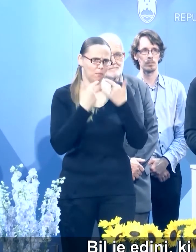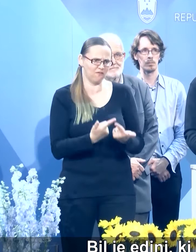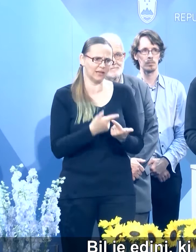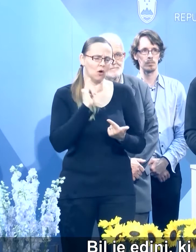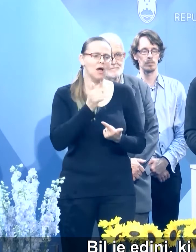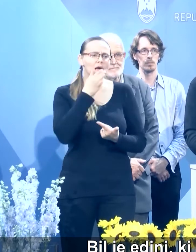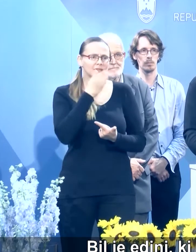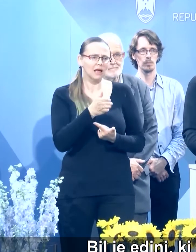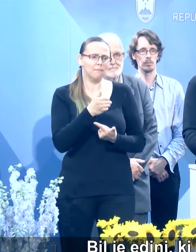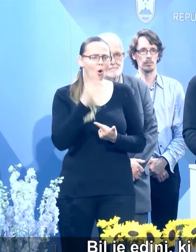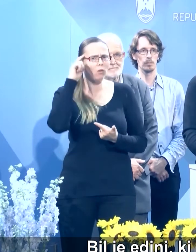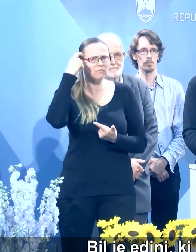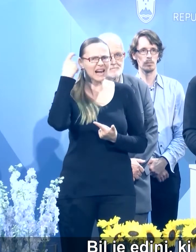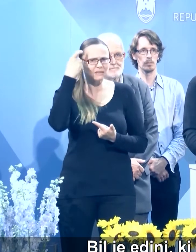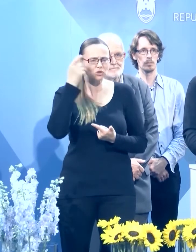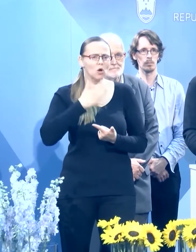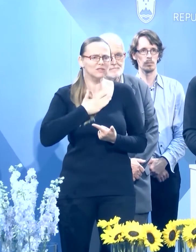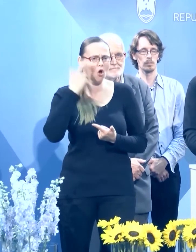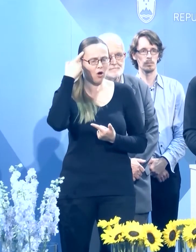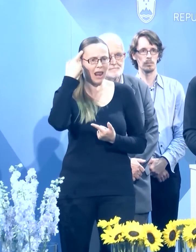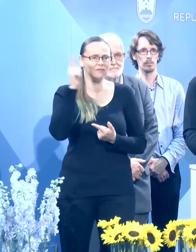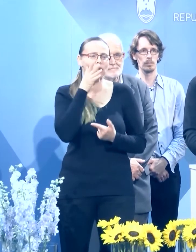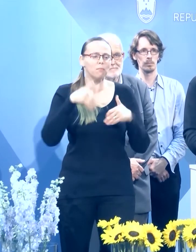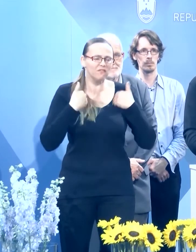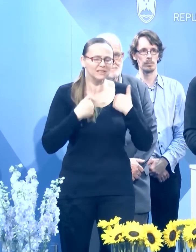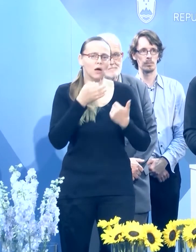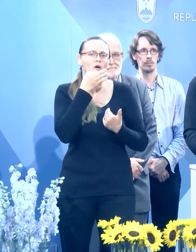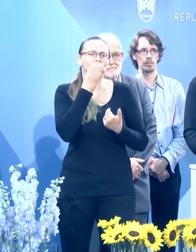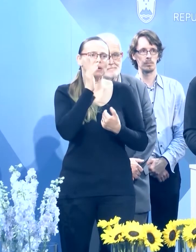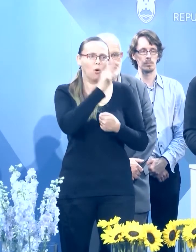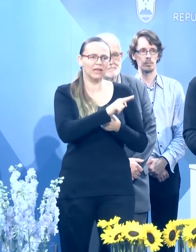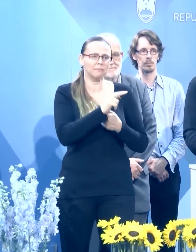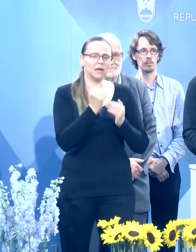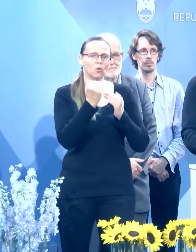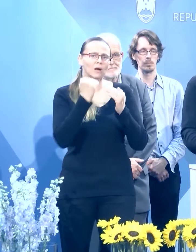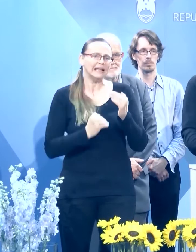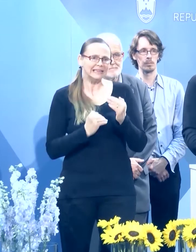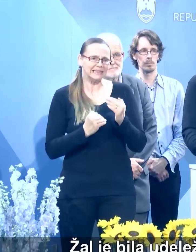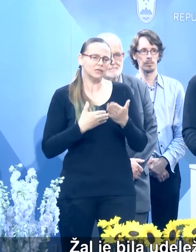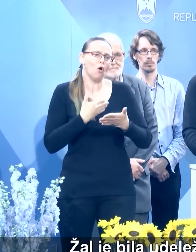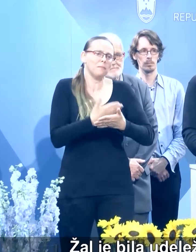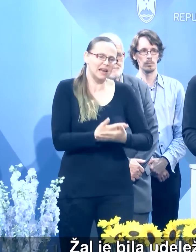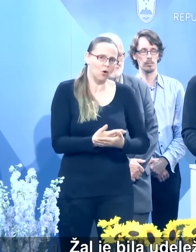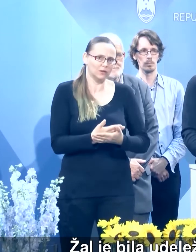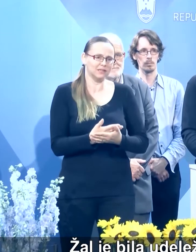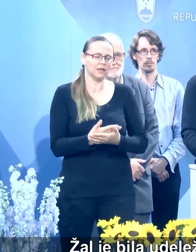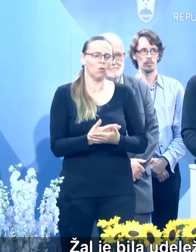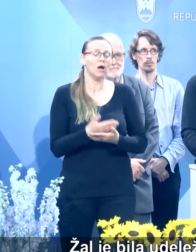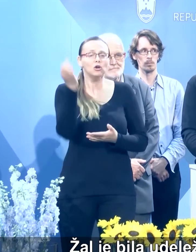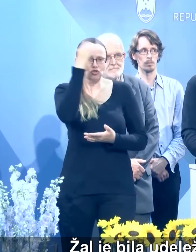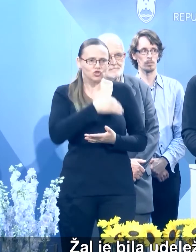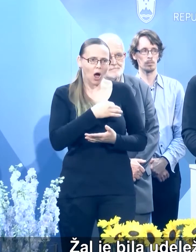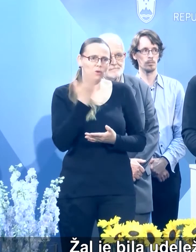da bo mislil svojo glavo in da bo vesel, če bo imel nizek indeks lojalnosti. Žal je udeležba